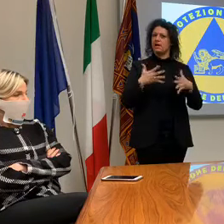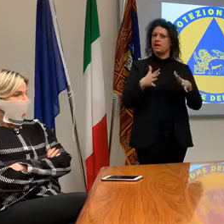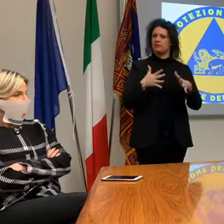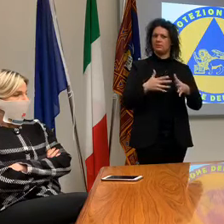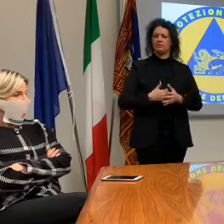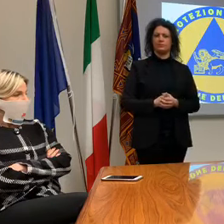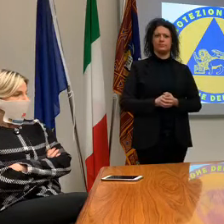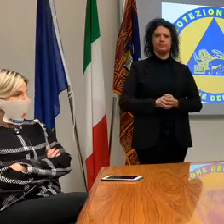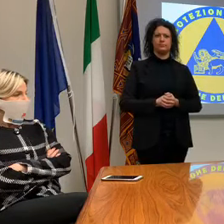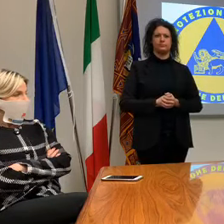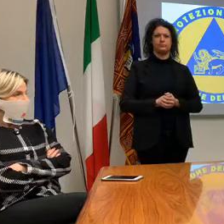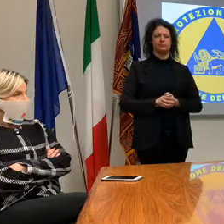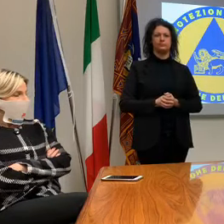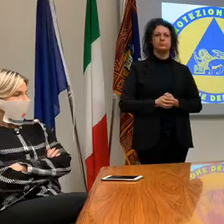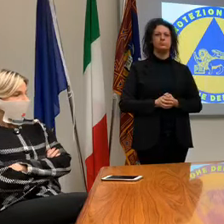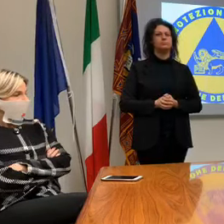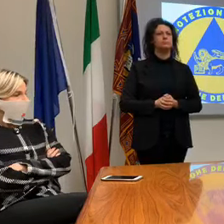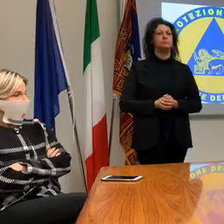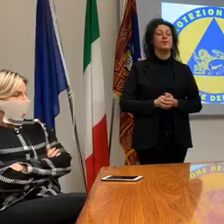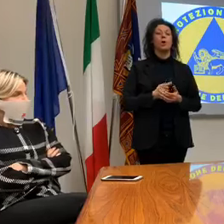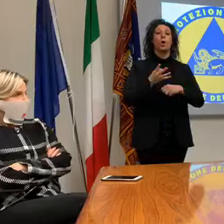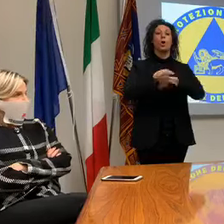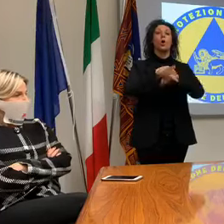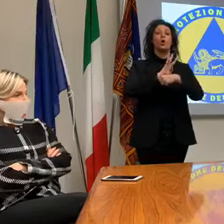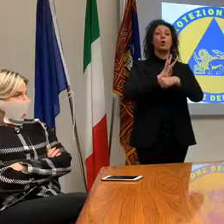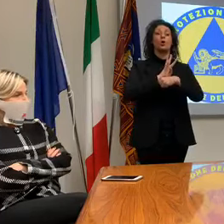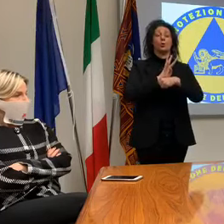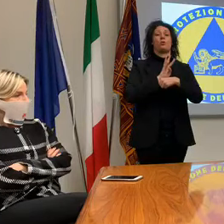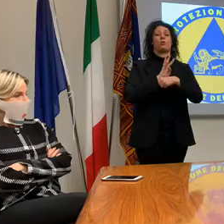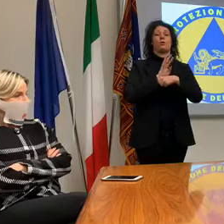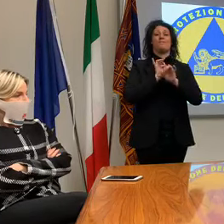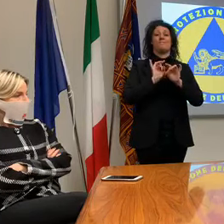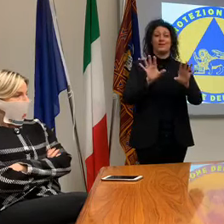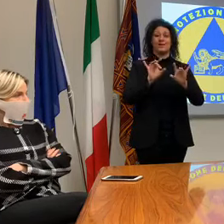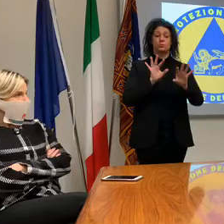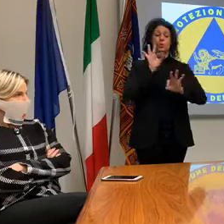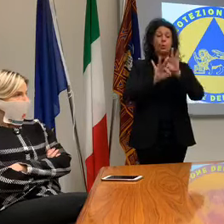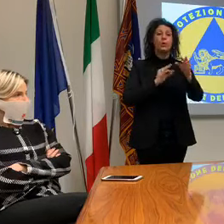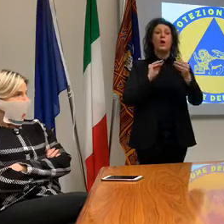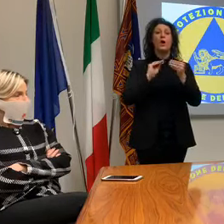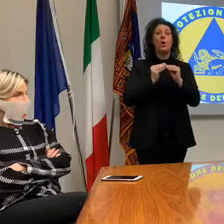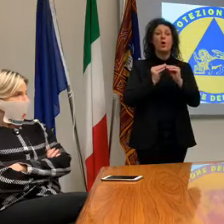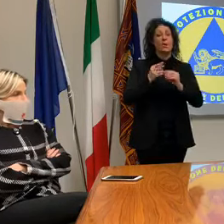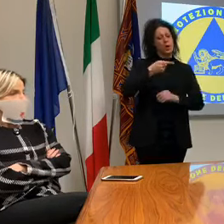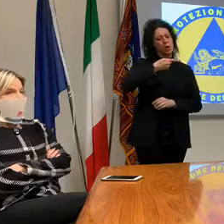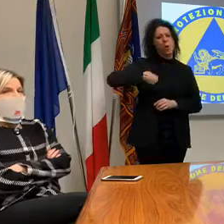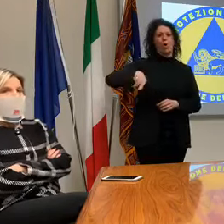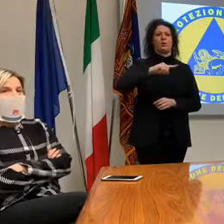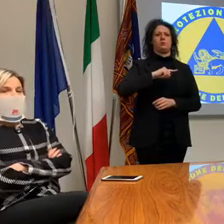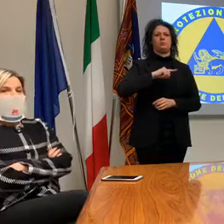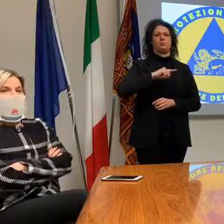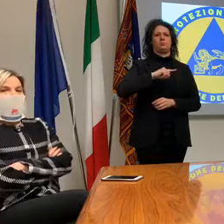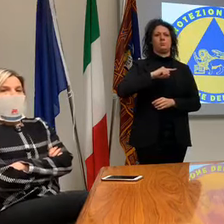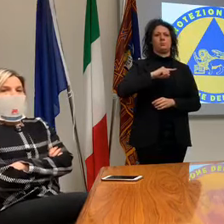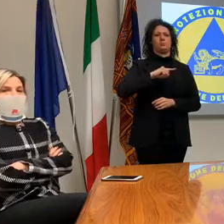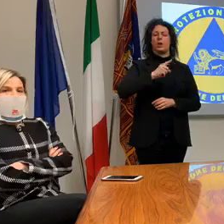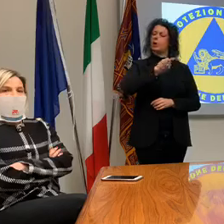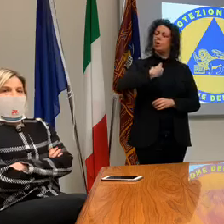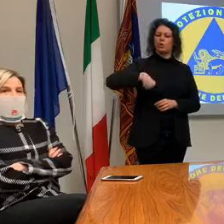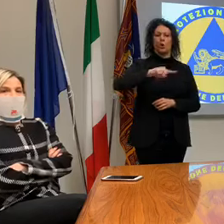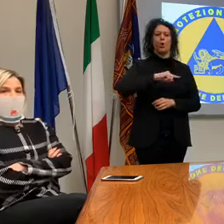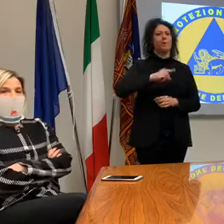La prima cura al coronavirus siamo noi. Ce la ricorderemo tutta la vita questa frase, ma è vero che siamo